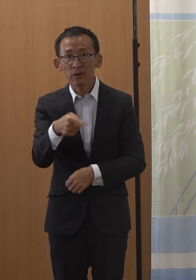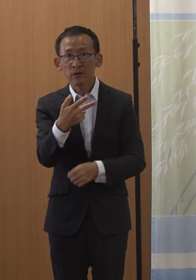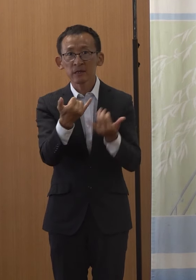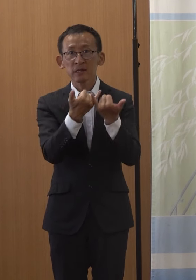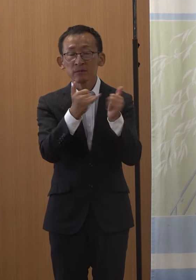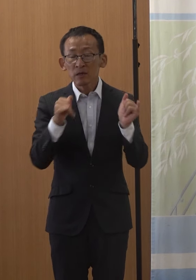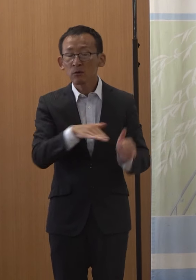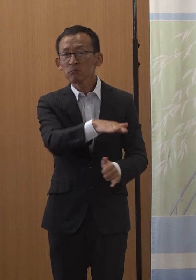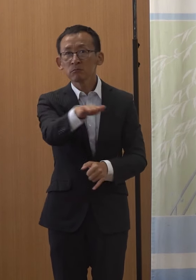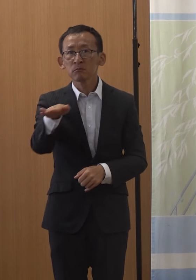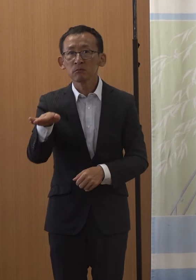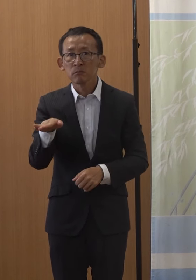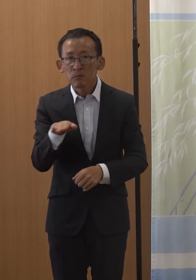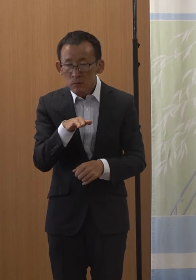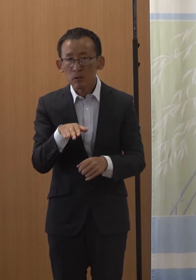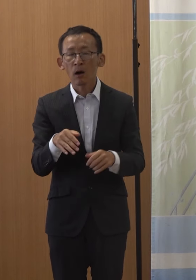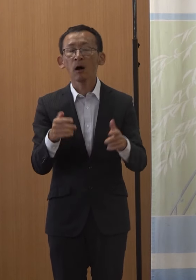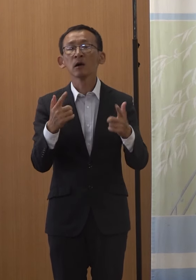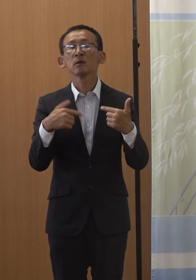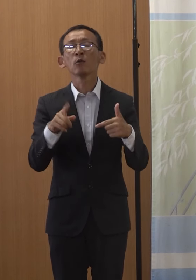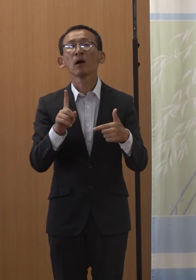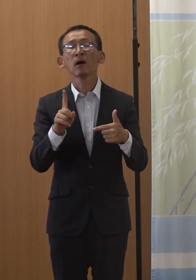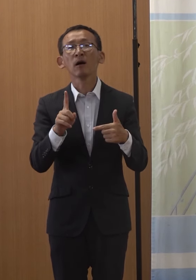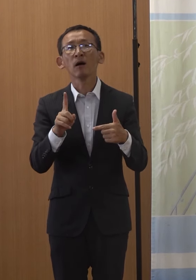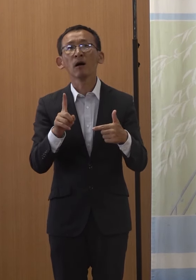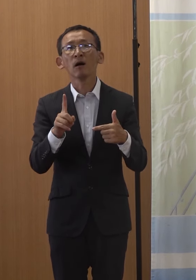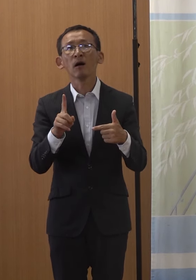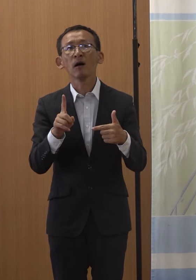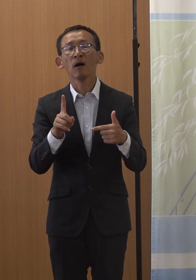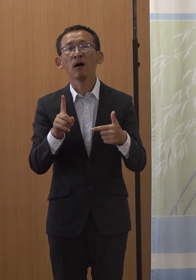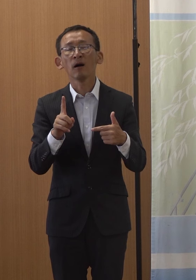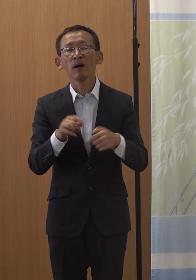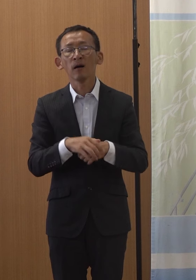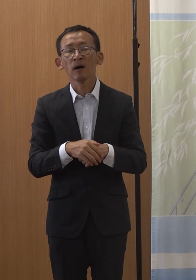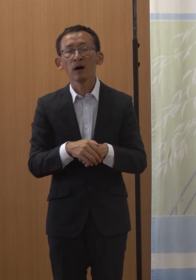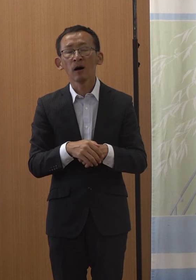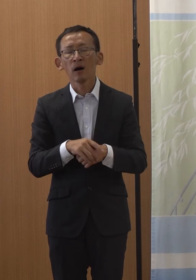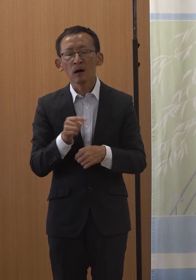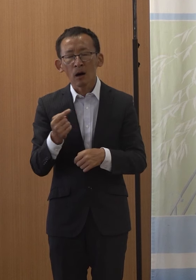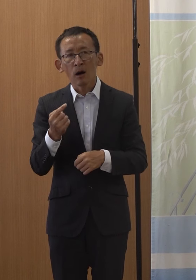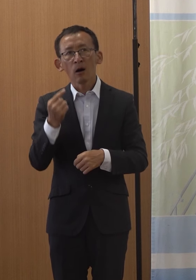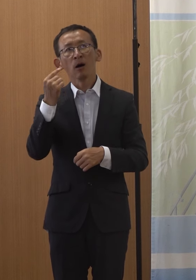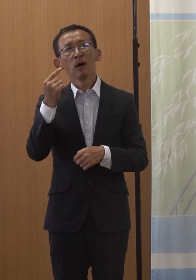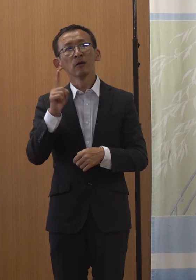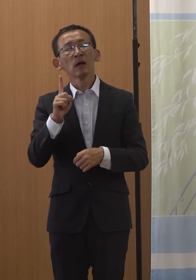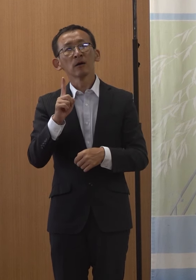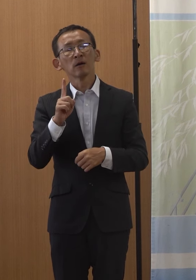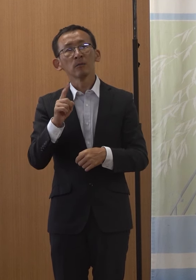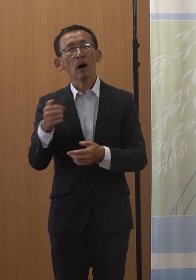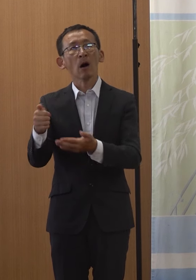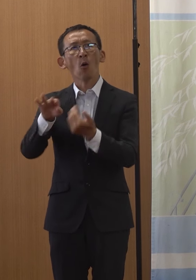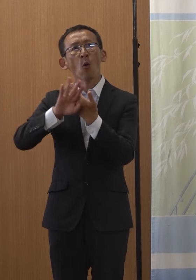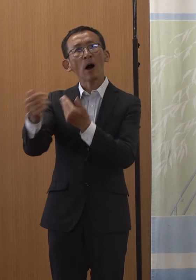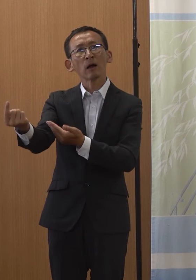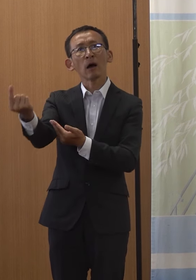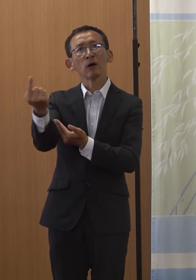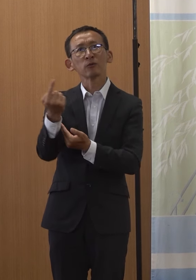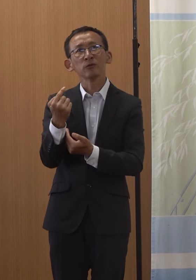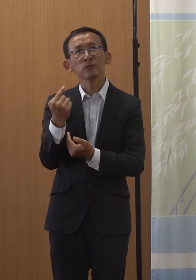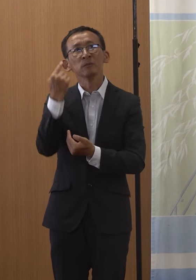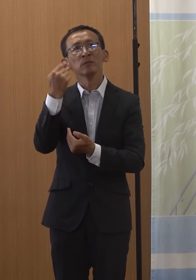々が普段から触れて豊かさを感じることができる、あるいは来街者の方も、その玄関口